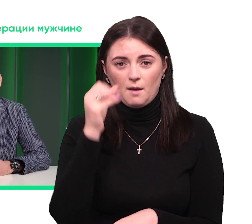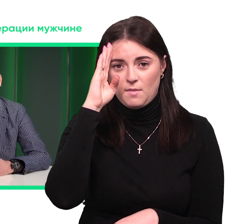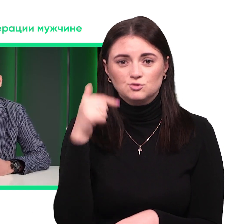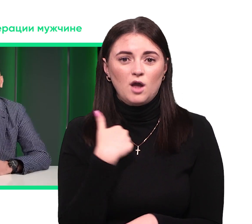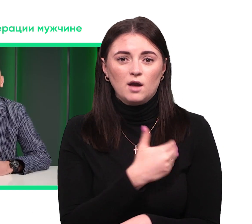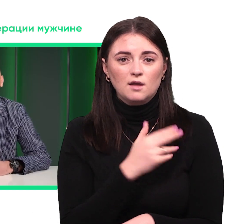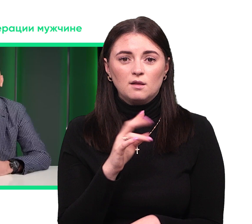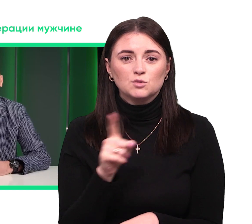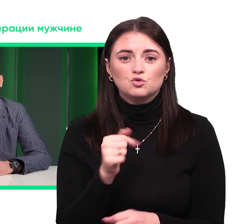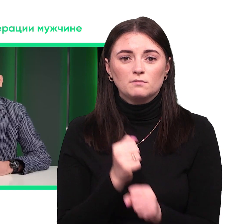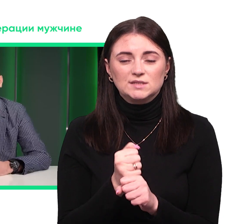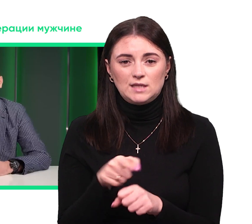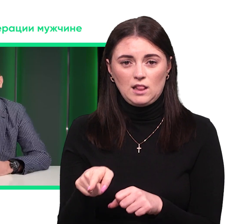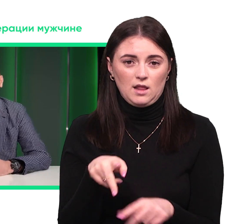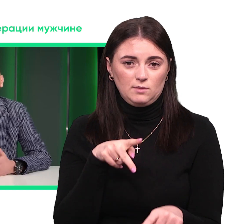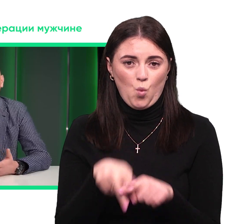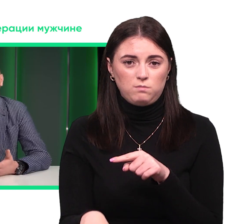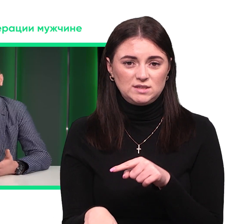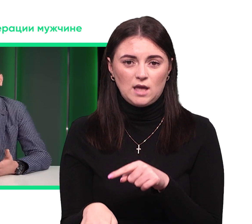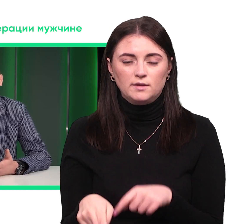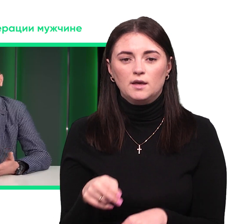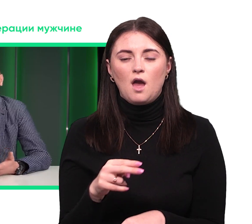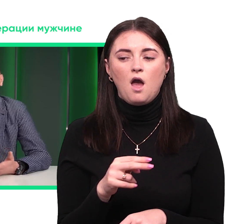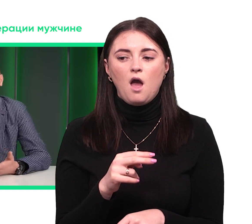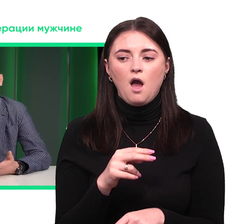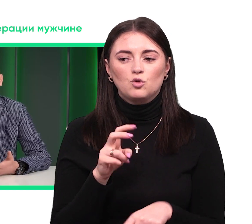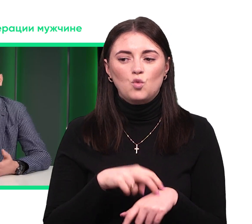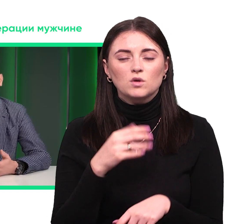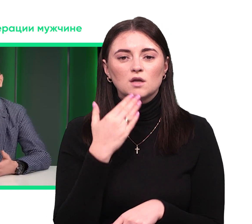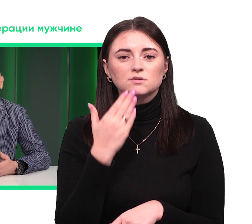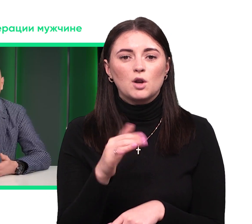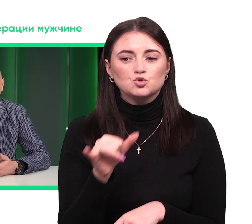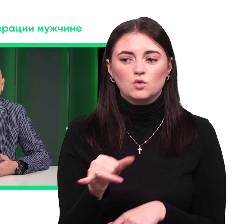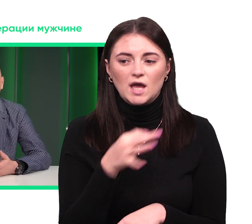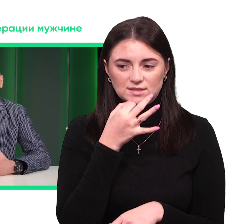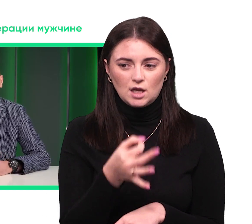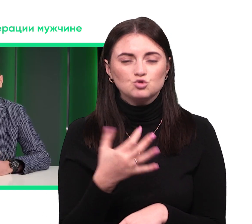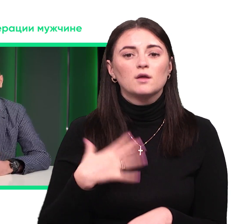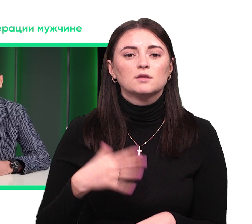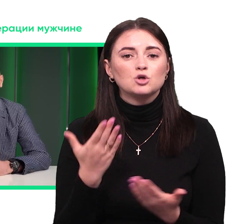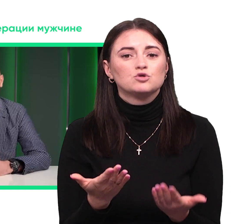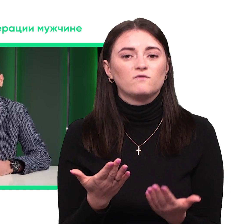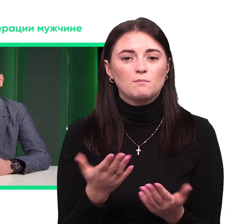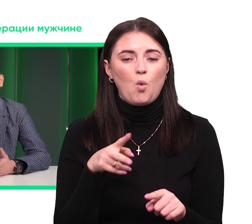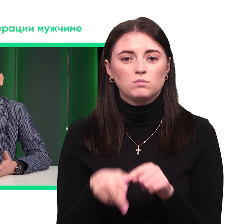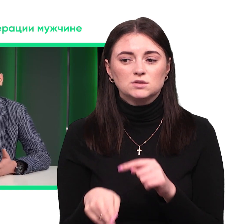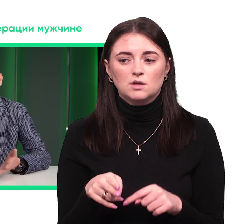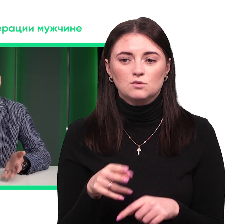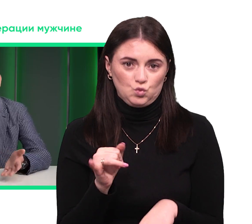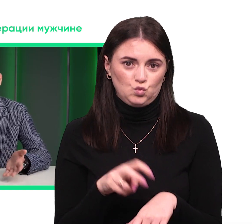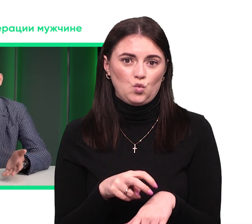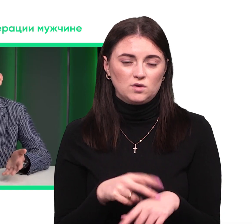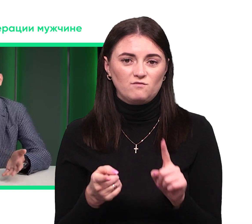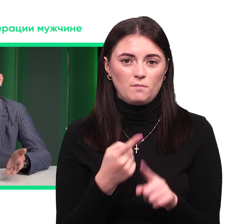я хотела бы, чтобы вы сделали ему обрезание». А доктор спрашивает у нее: «Скажите, а для чего вам обрезание?» Он говорит: «Ну, доктор,